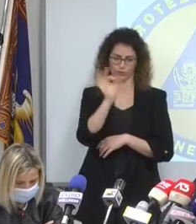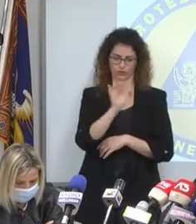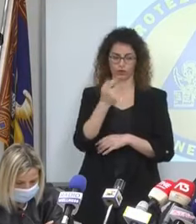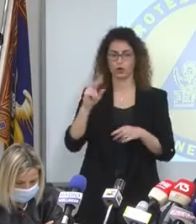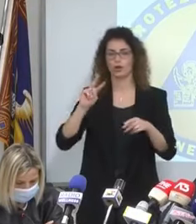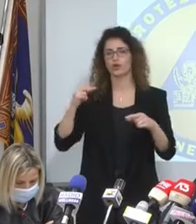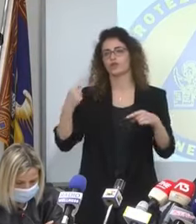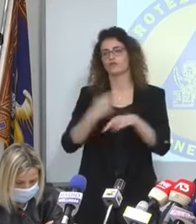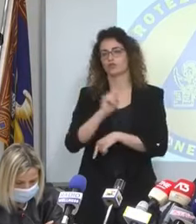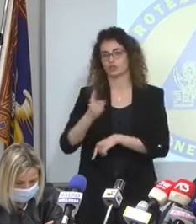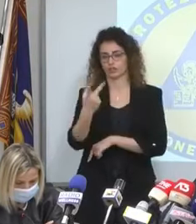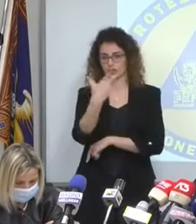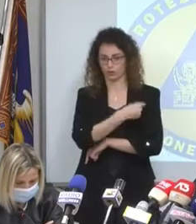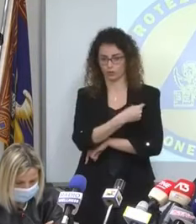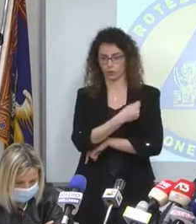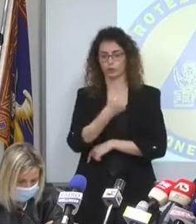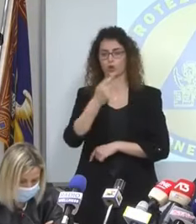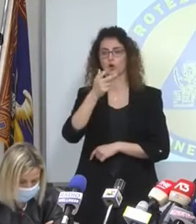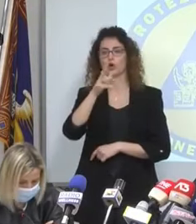seconda dose il